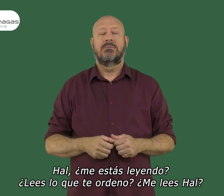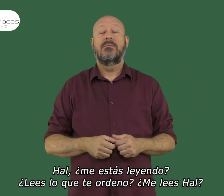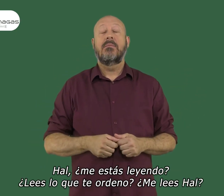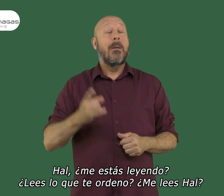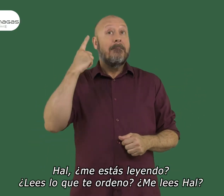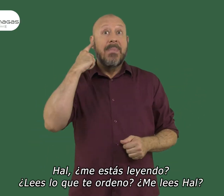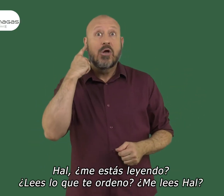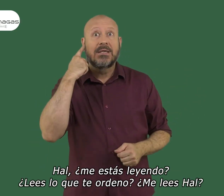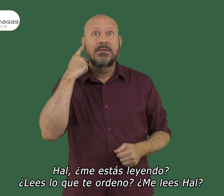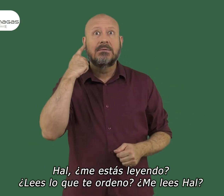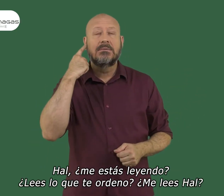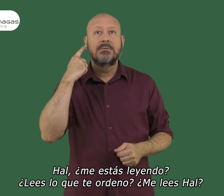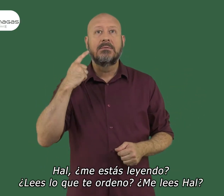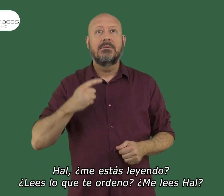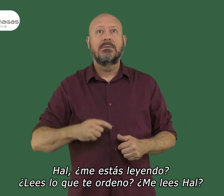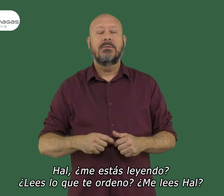Hal, ¿me estás leyendo?